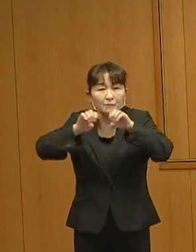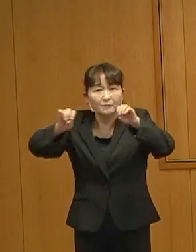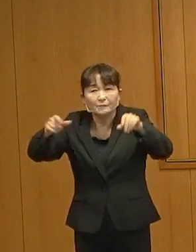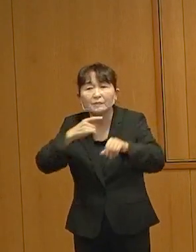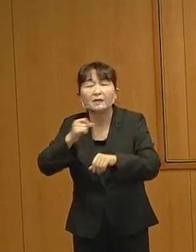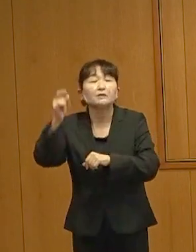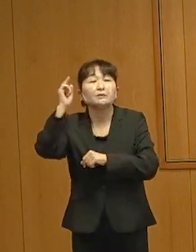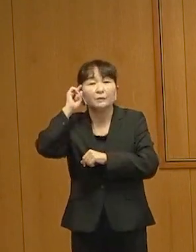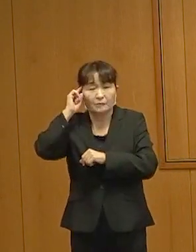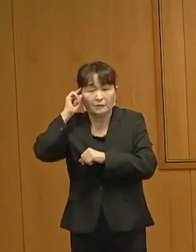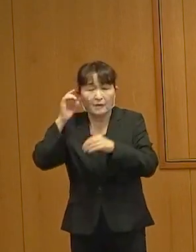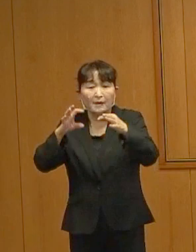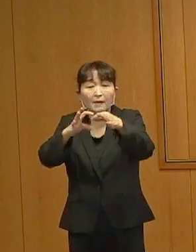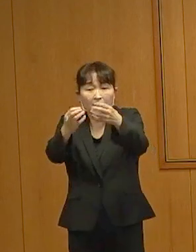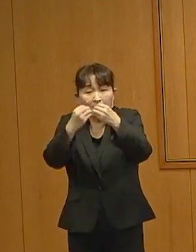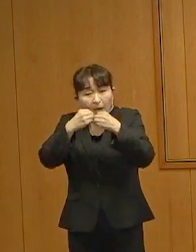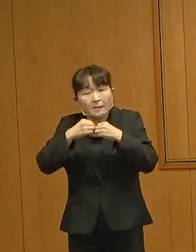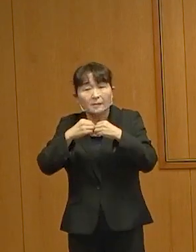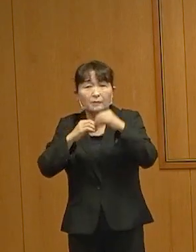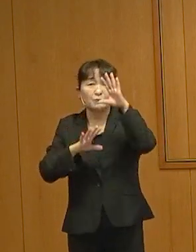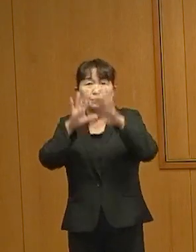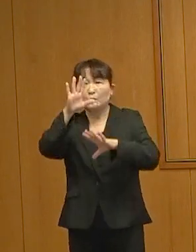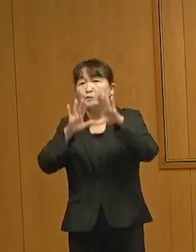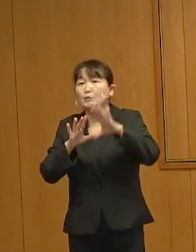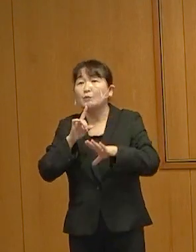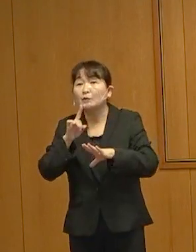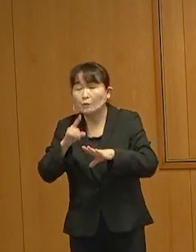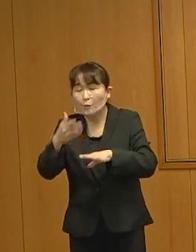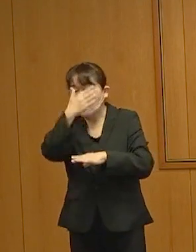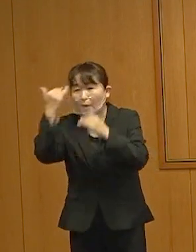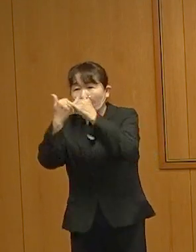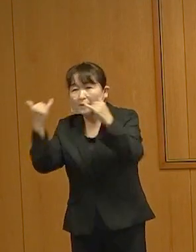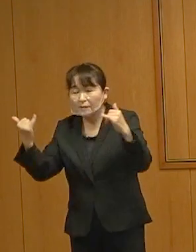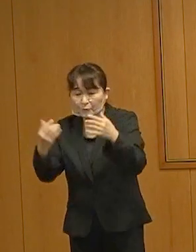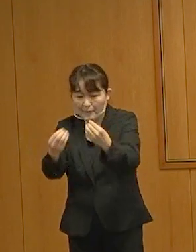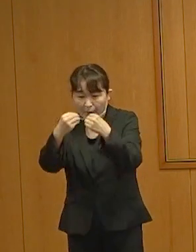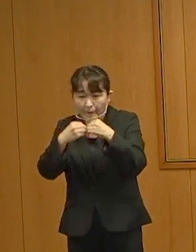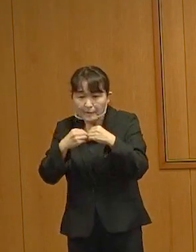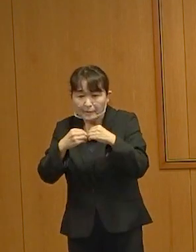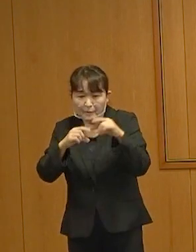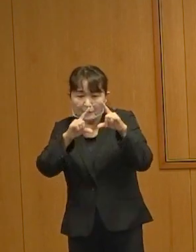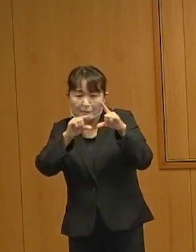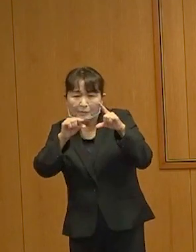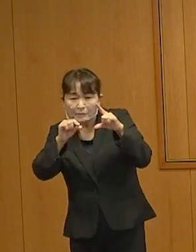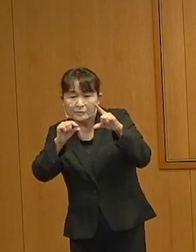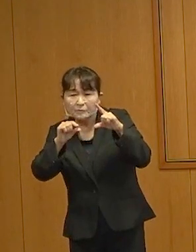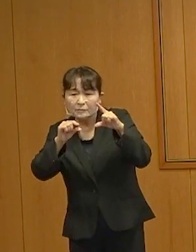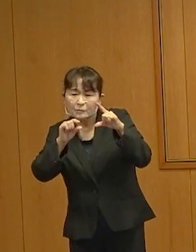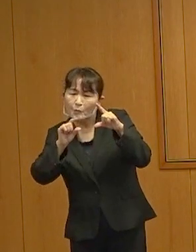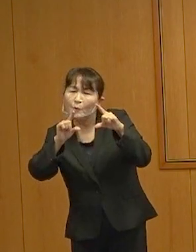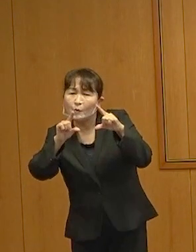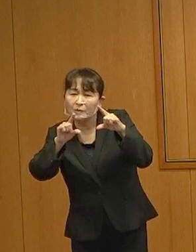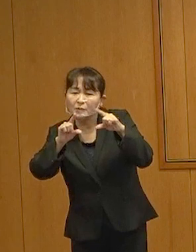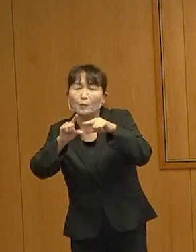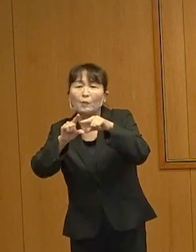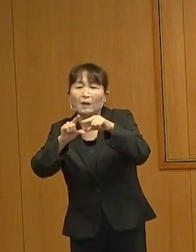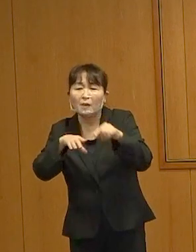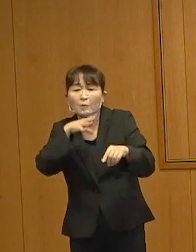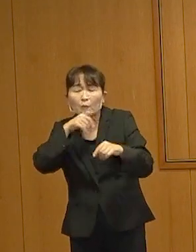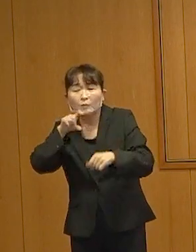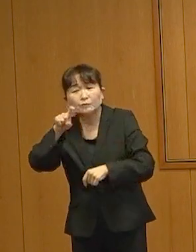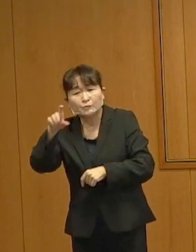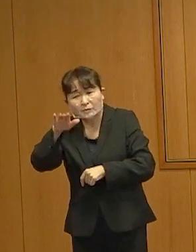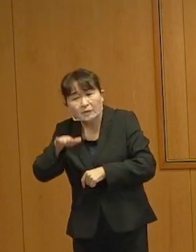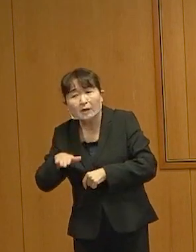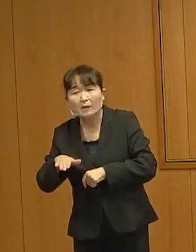に感染の状況がですね、若い世代の感染が大きかった。10歳以下、あるいは